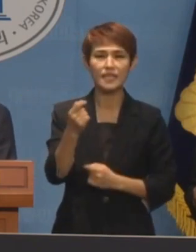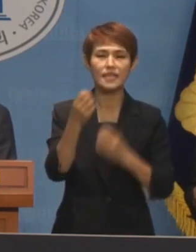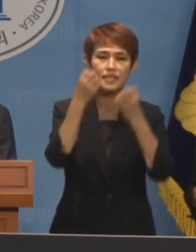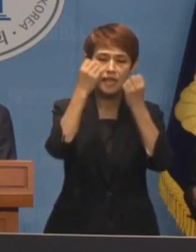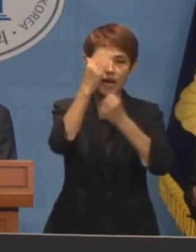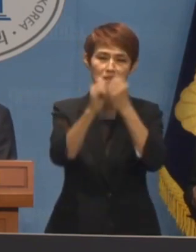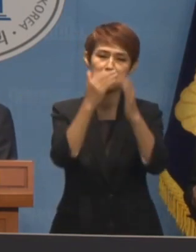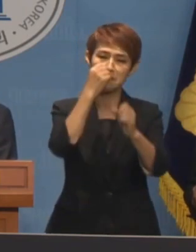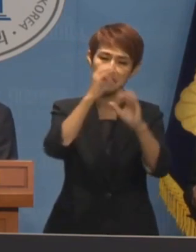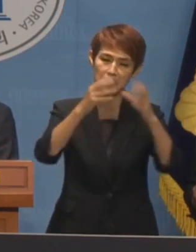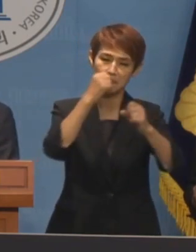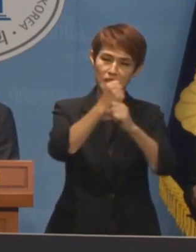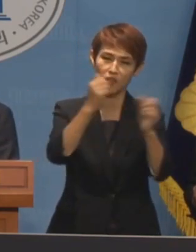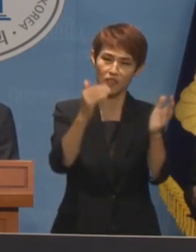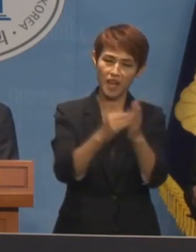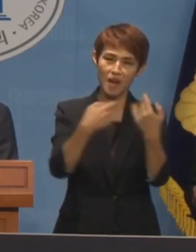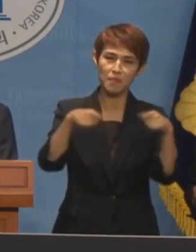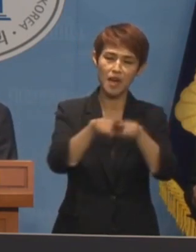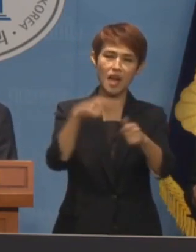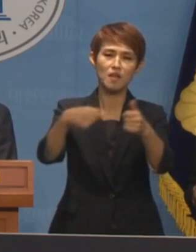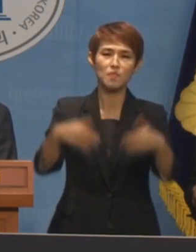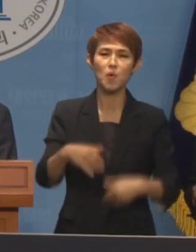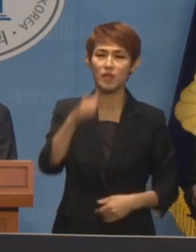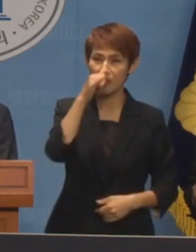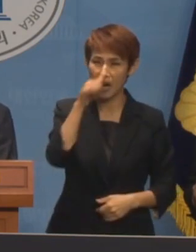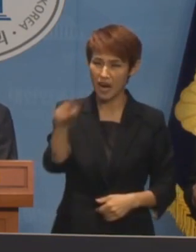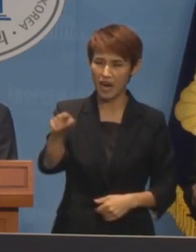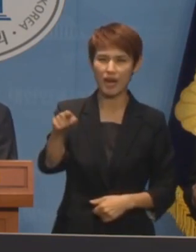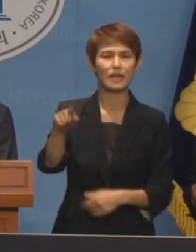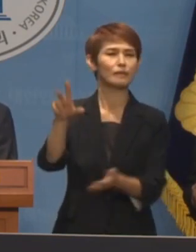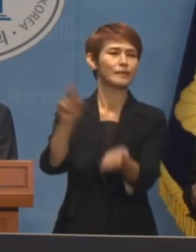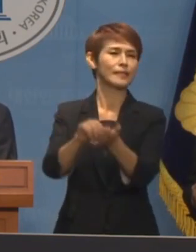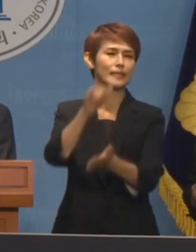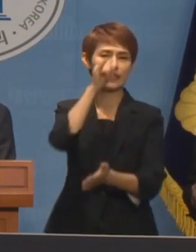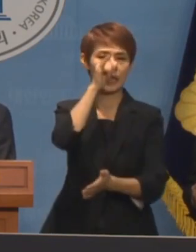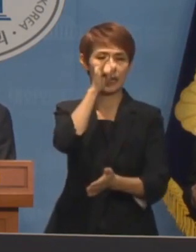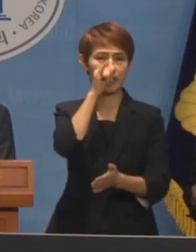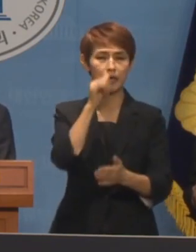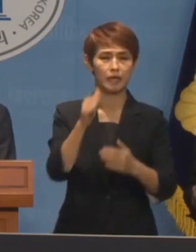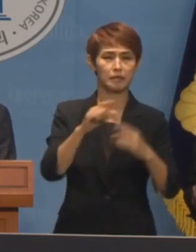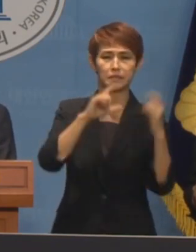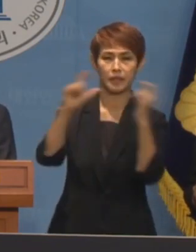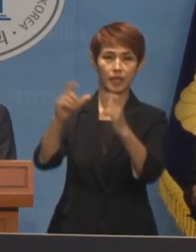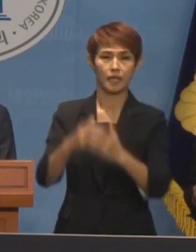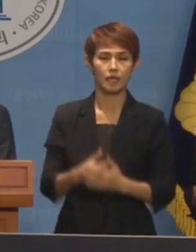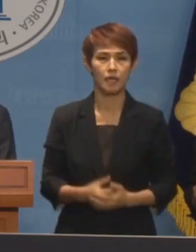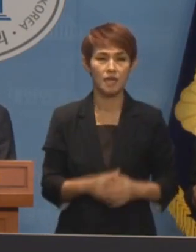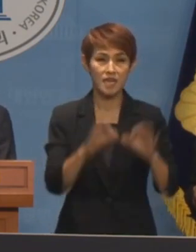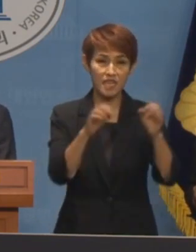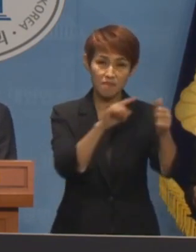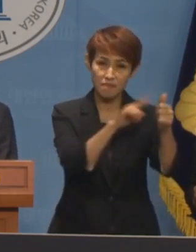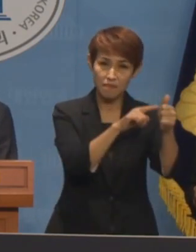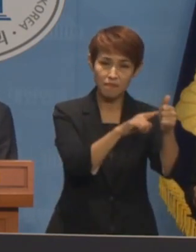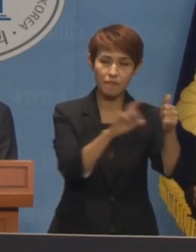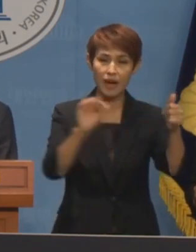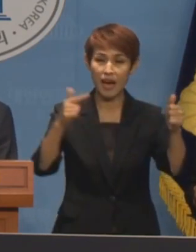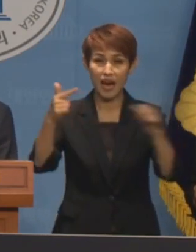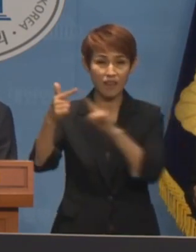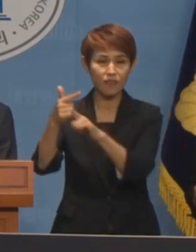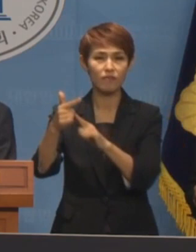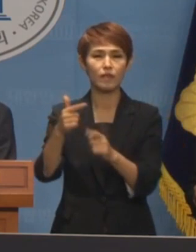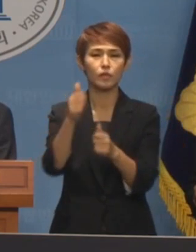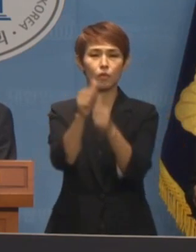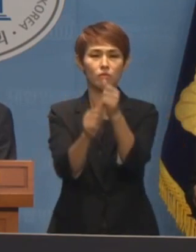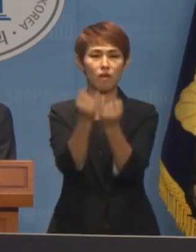필요가 있다는 신념을 시대적 착오적이라고 규정하였습니다. 또한 김성애는 안 후보자가